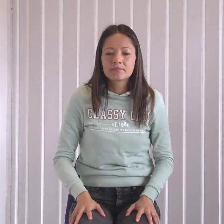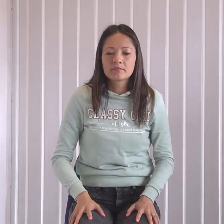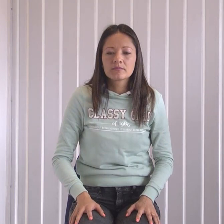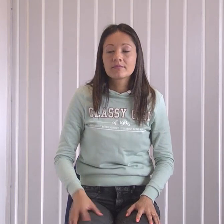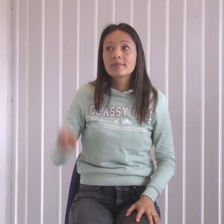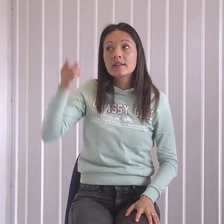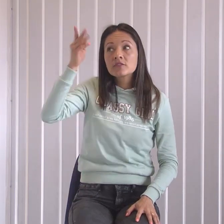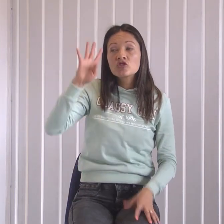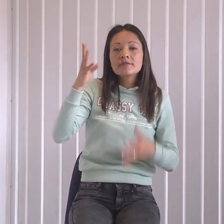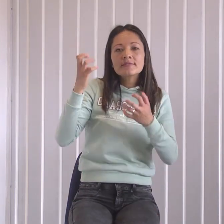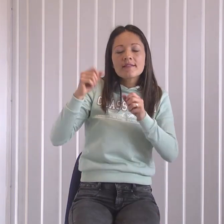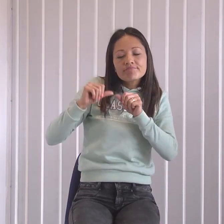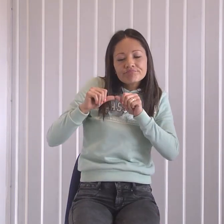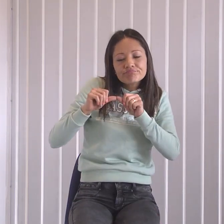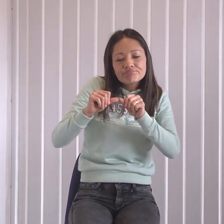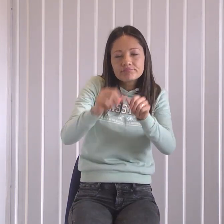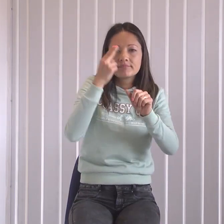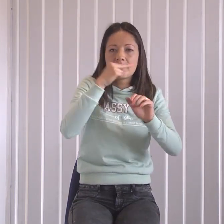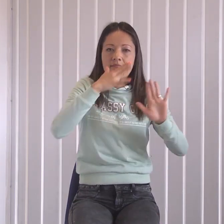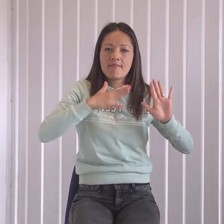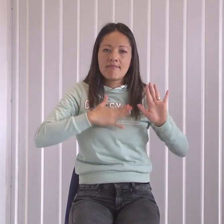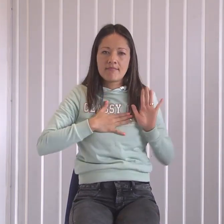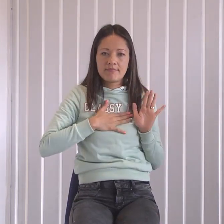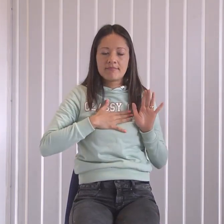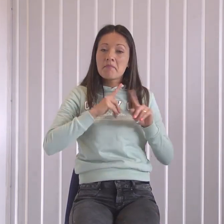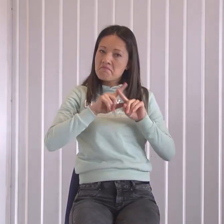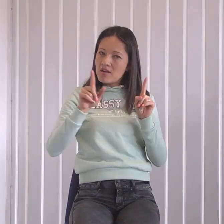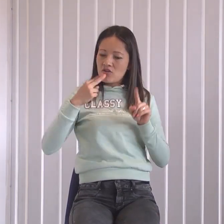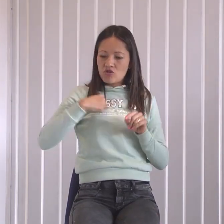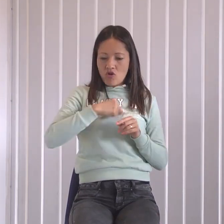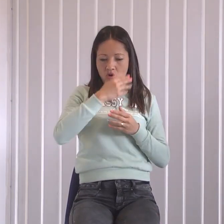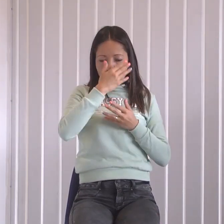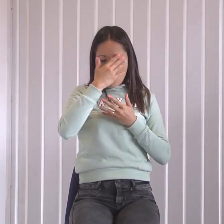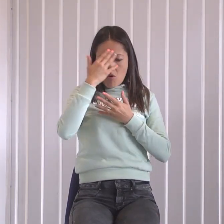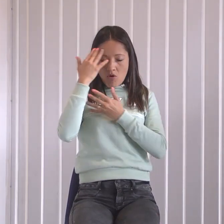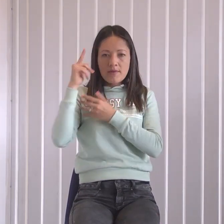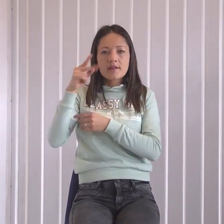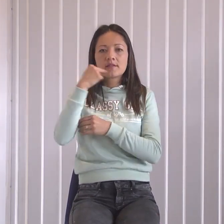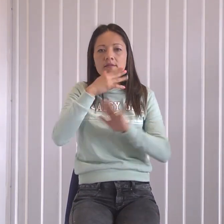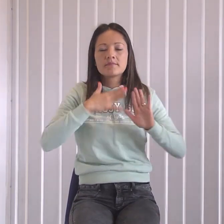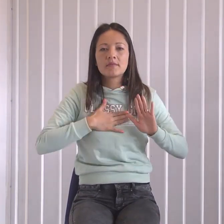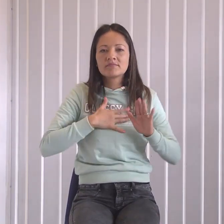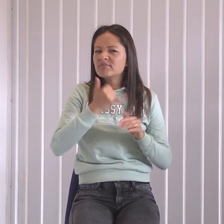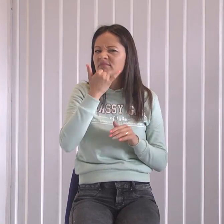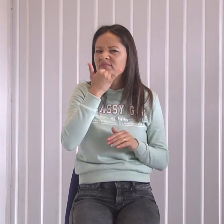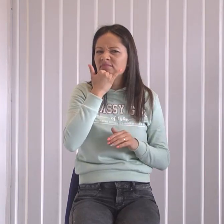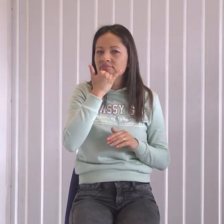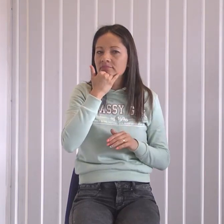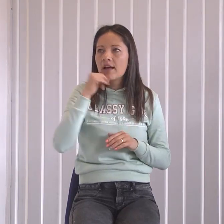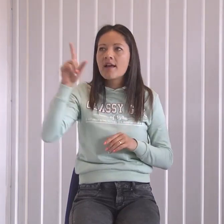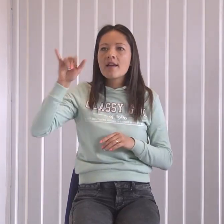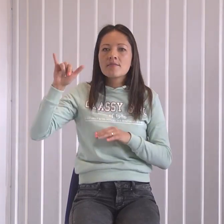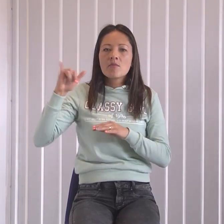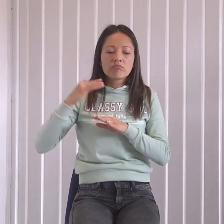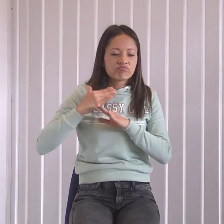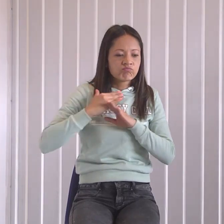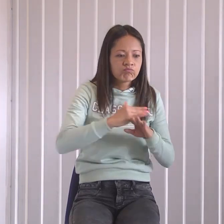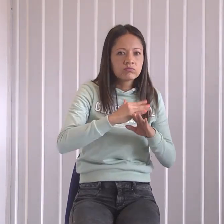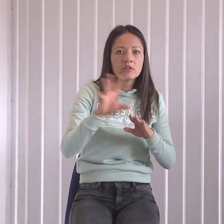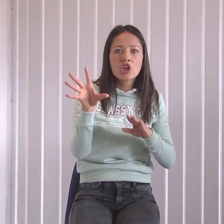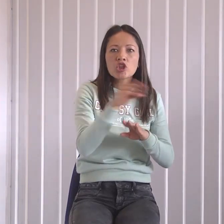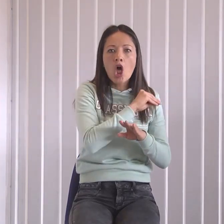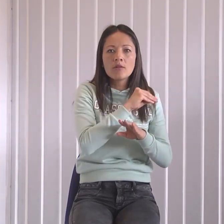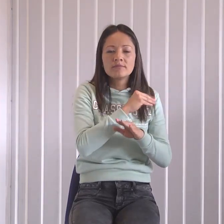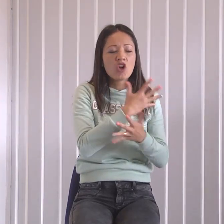Que el Señor quiere mantener ese pacto. Pero si nosotros nos olvidamos de ese pacto, entonces Él va a detener todo lo que nos